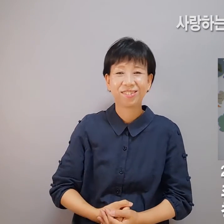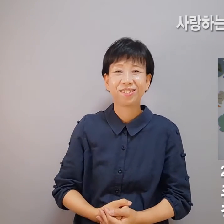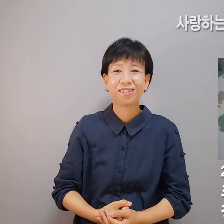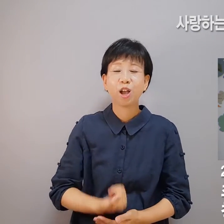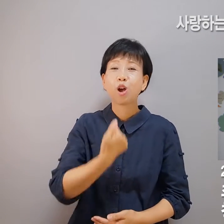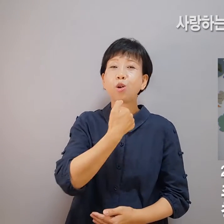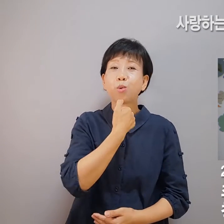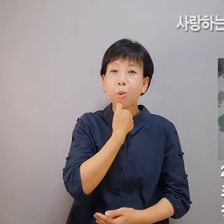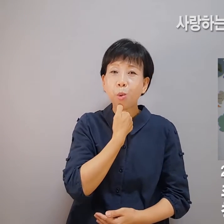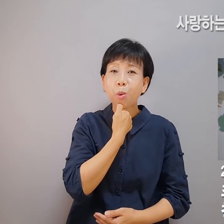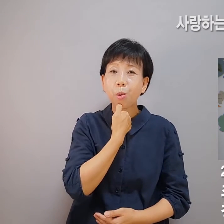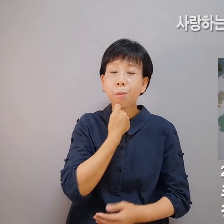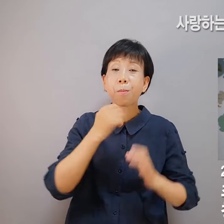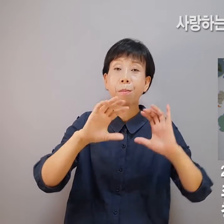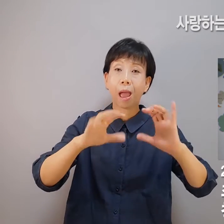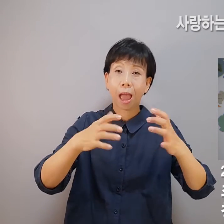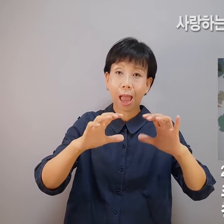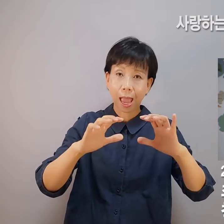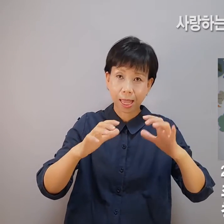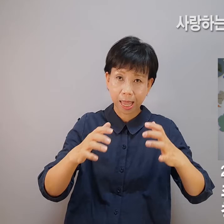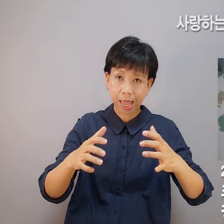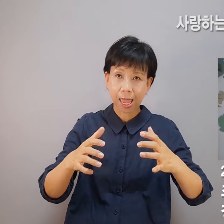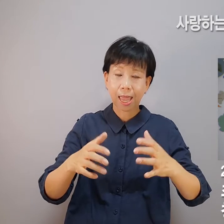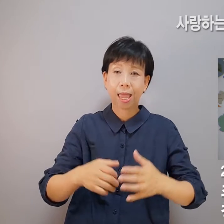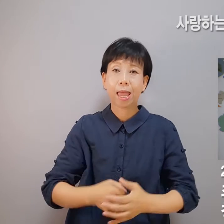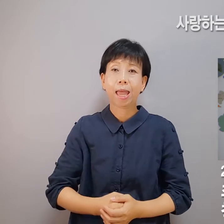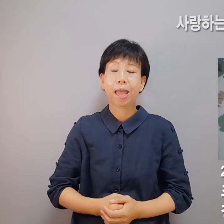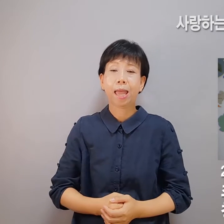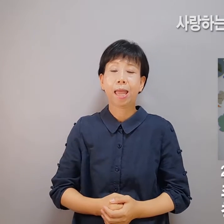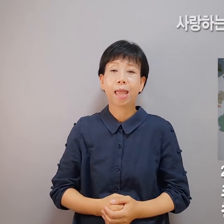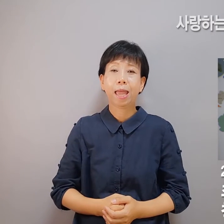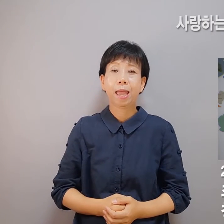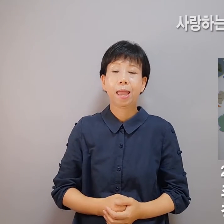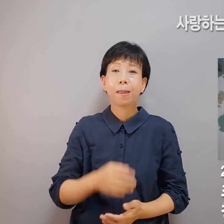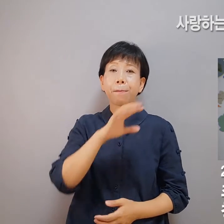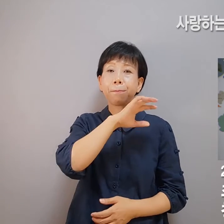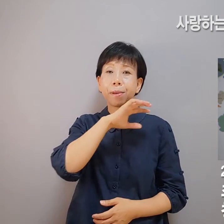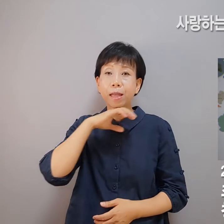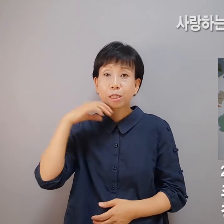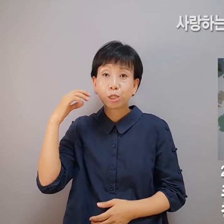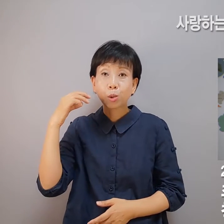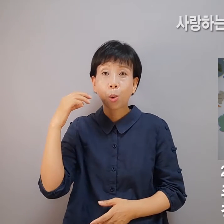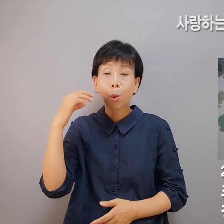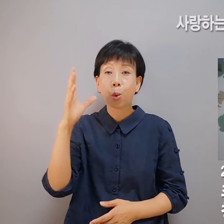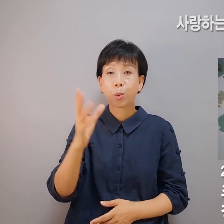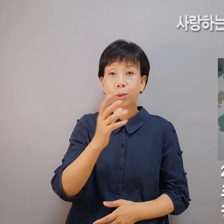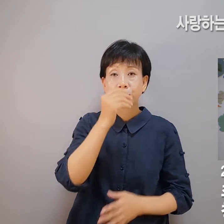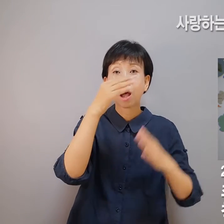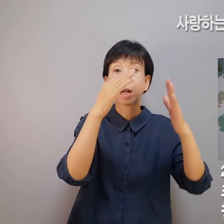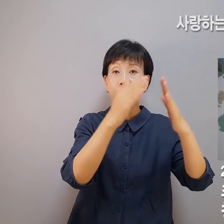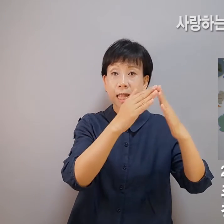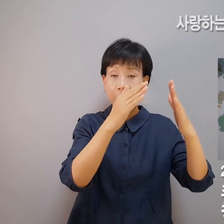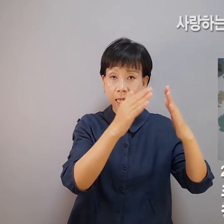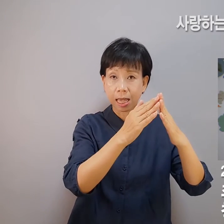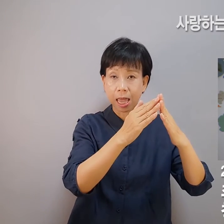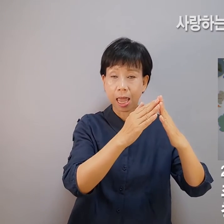로마 바티칸에 있는 베드로 성당에 미켈란젤로가 그린